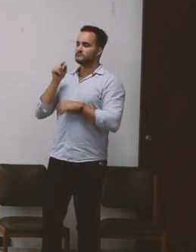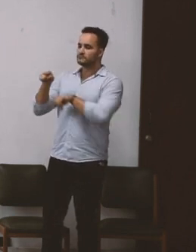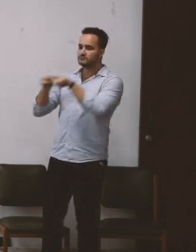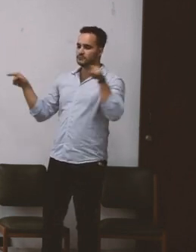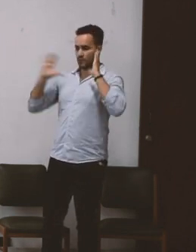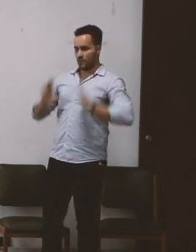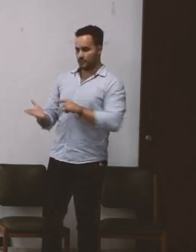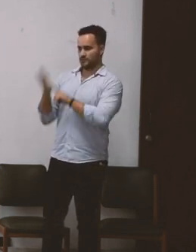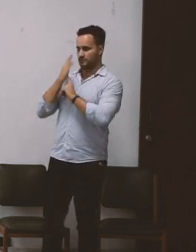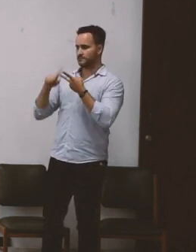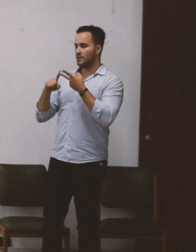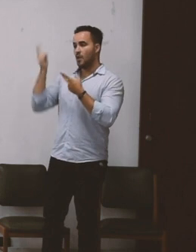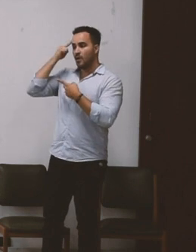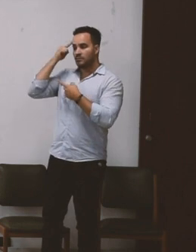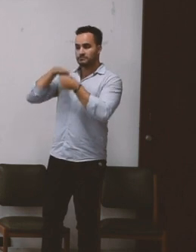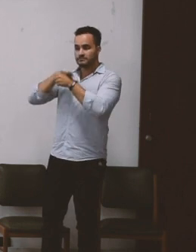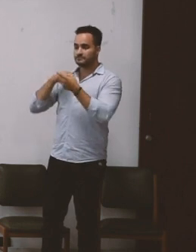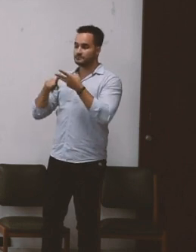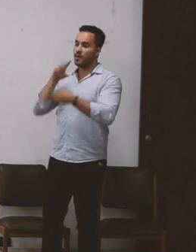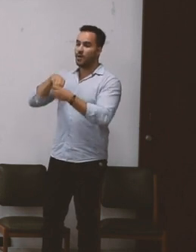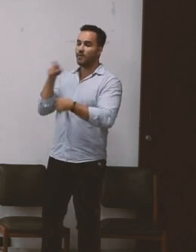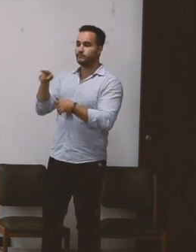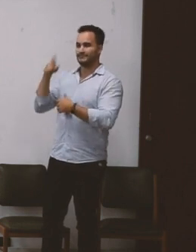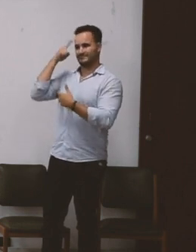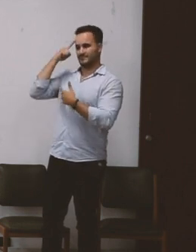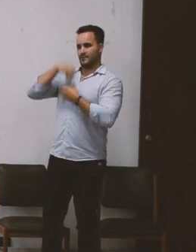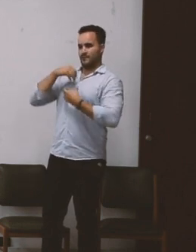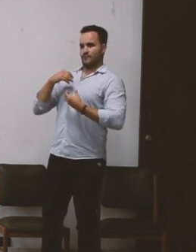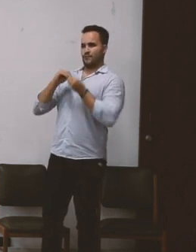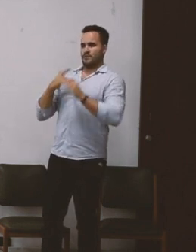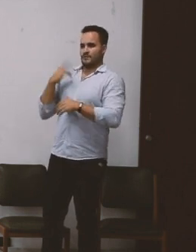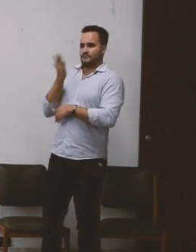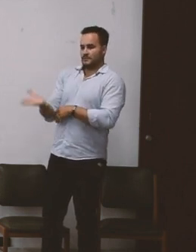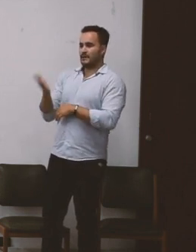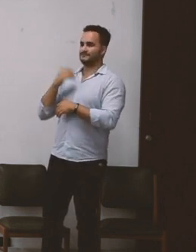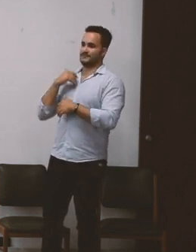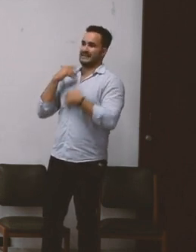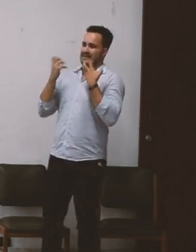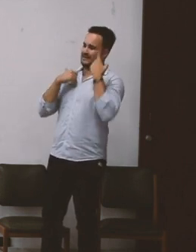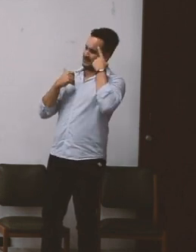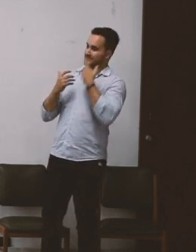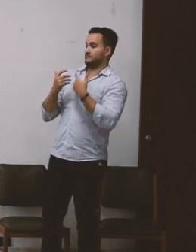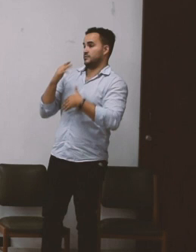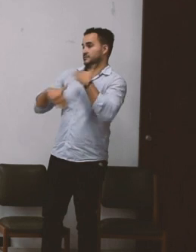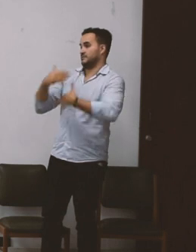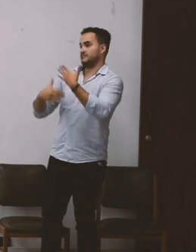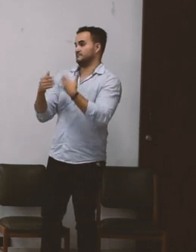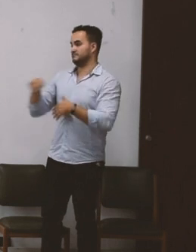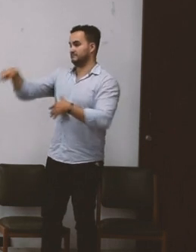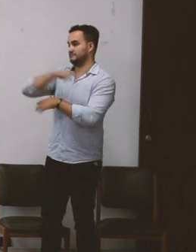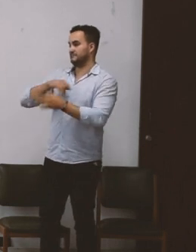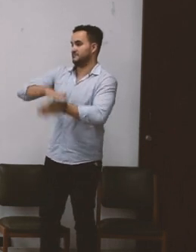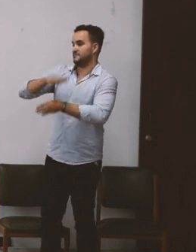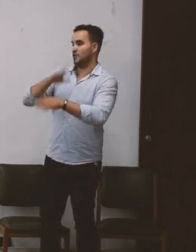mentales y emocionales que justifican su exclusión estructural, inclusive su exterminio. Así paso a la siguiente